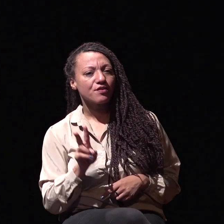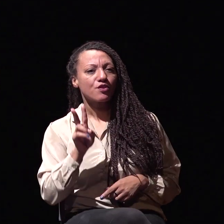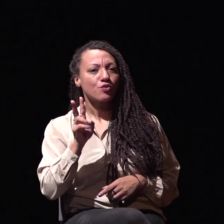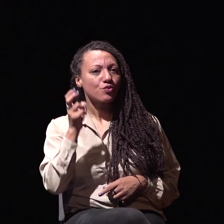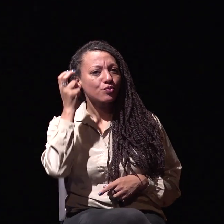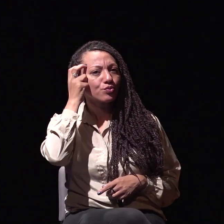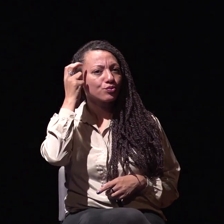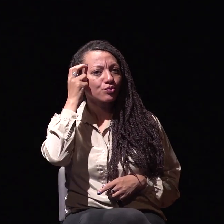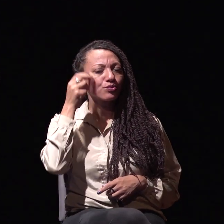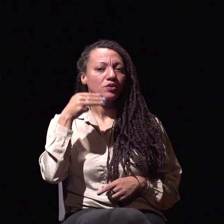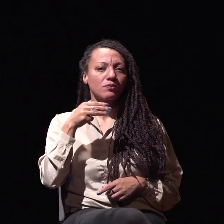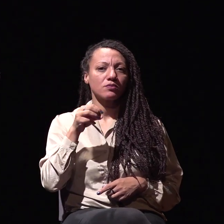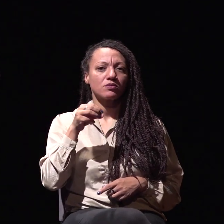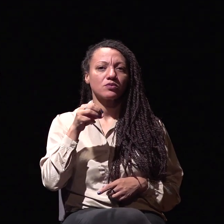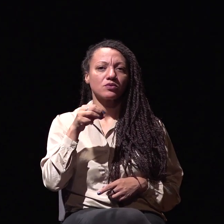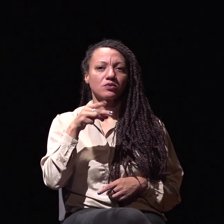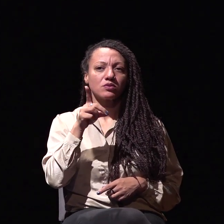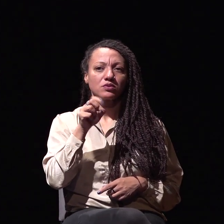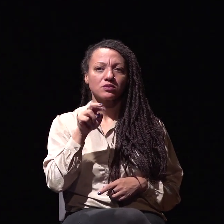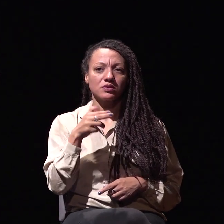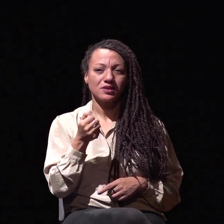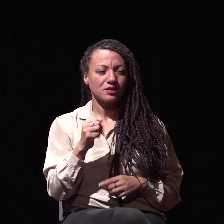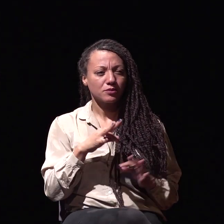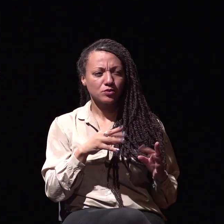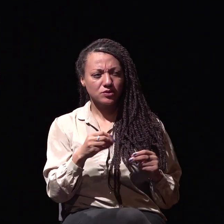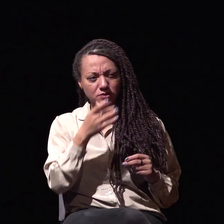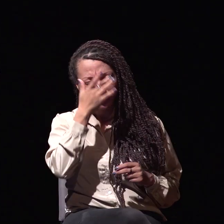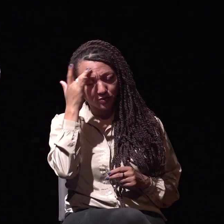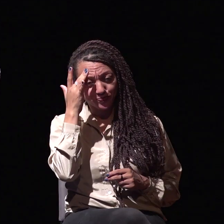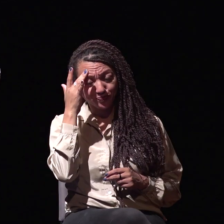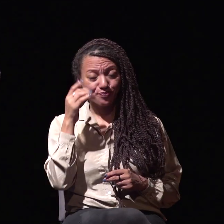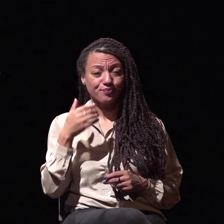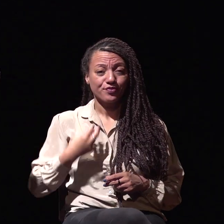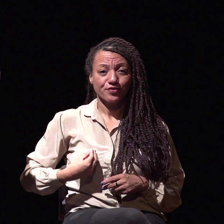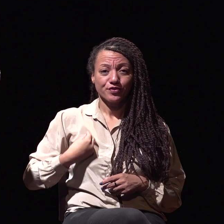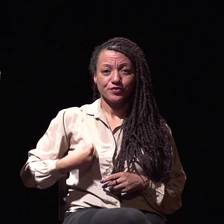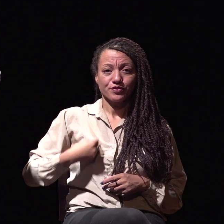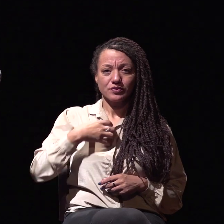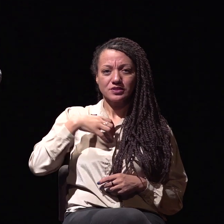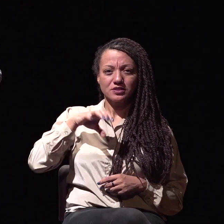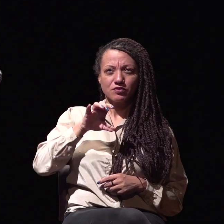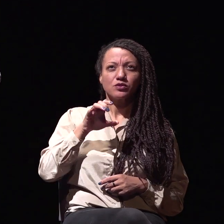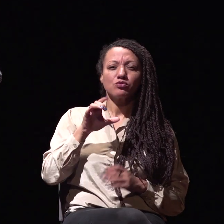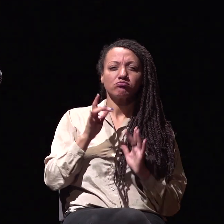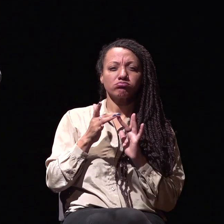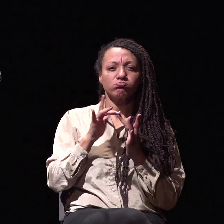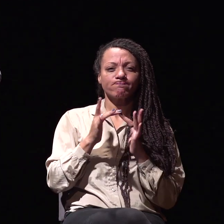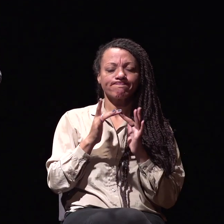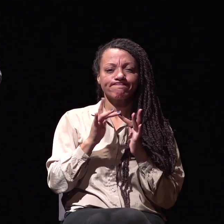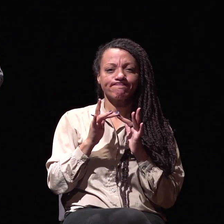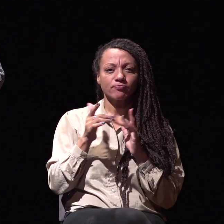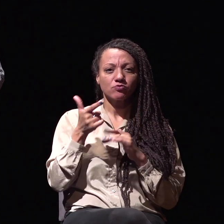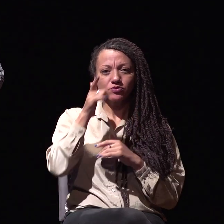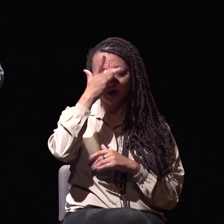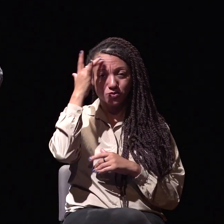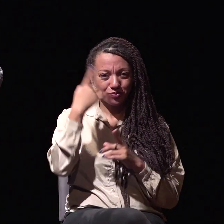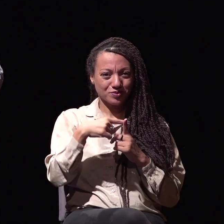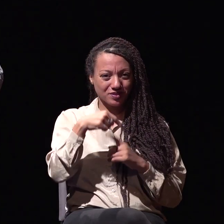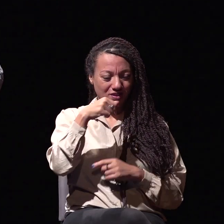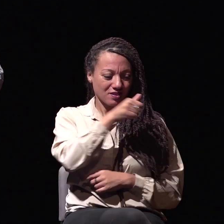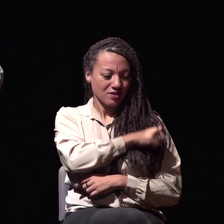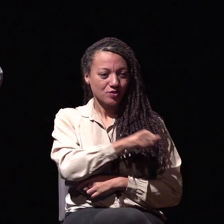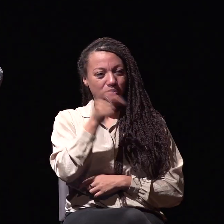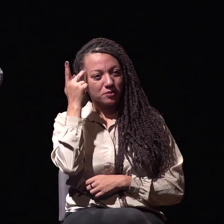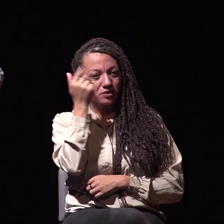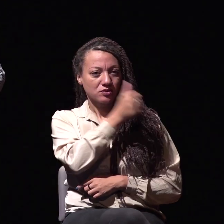cultura moderna para todos. Em Salvador, teve a oportunidade de conviver com outros intelectuais, fora desse eixo político-econômico